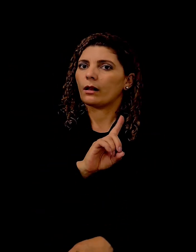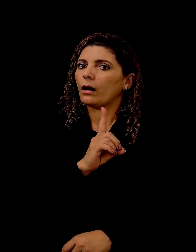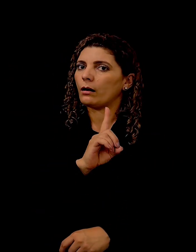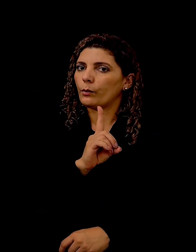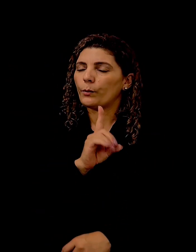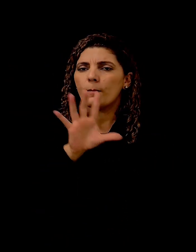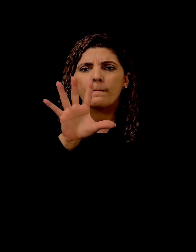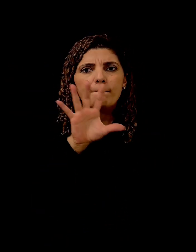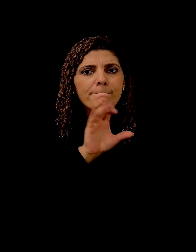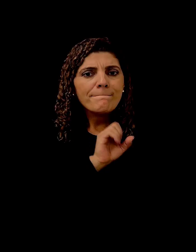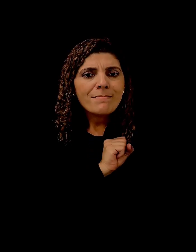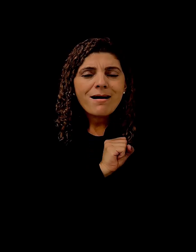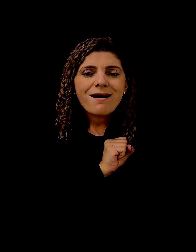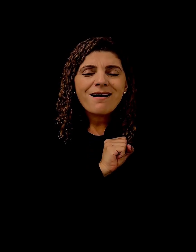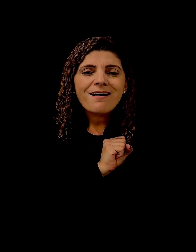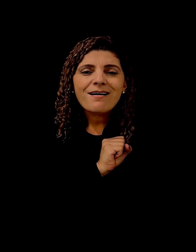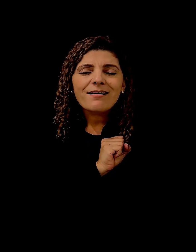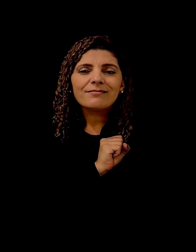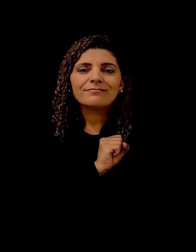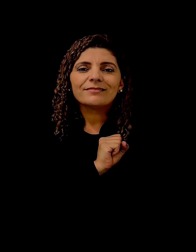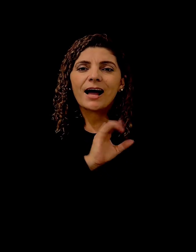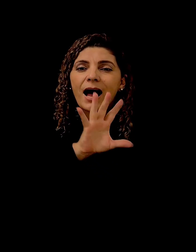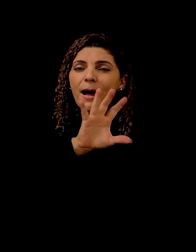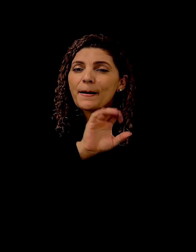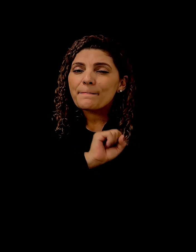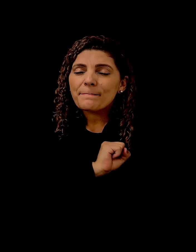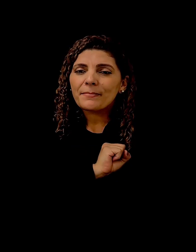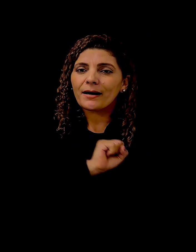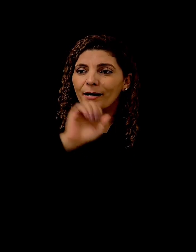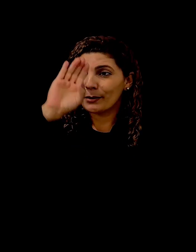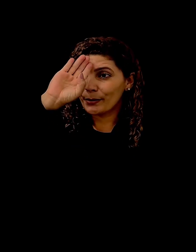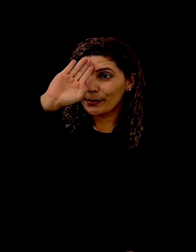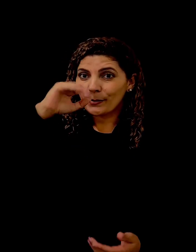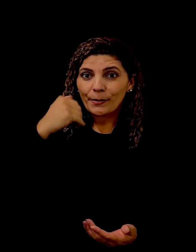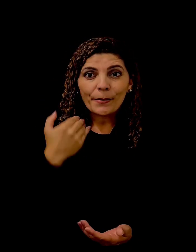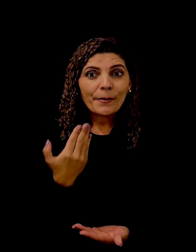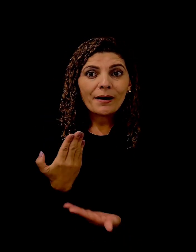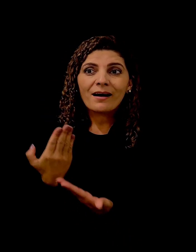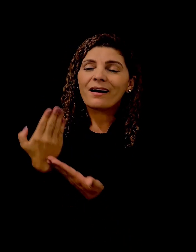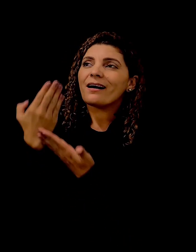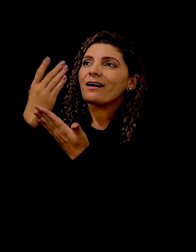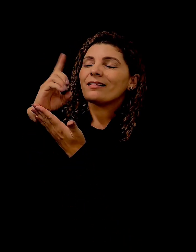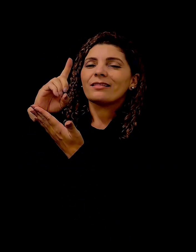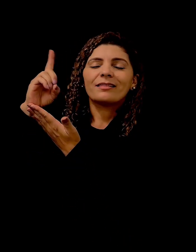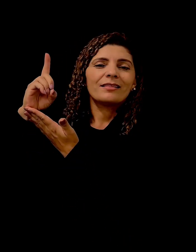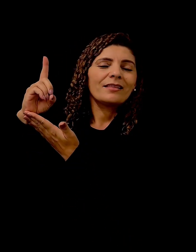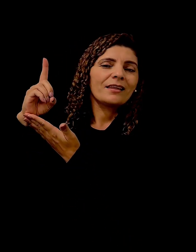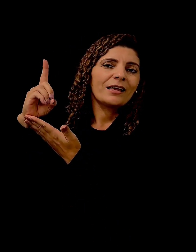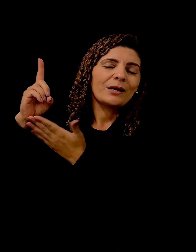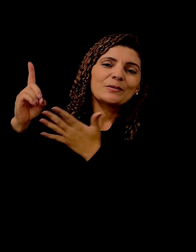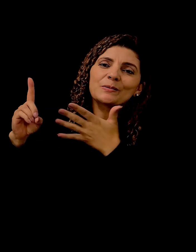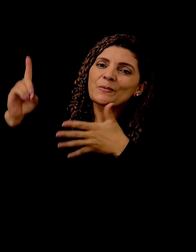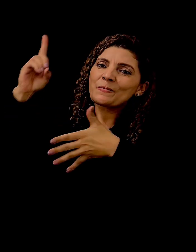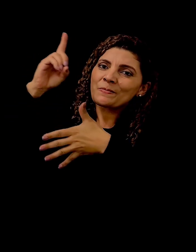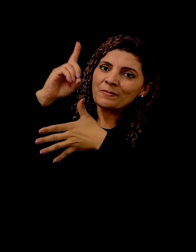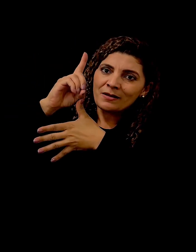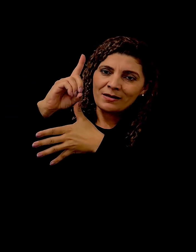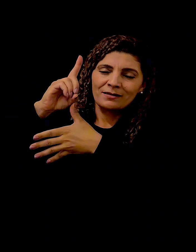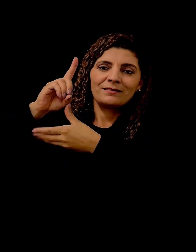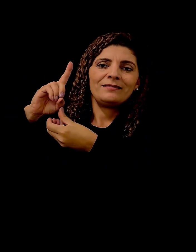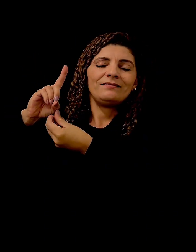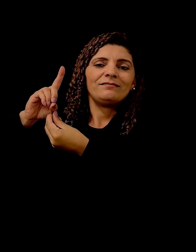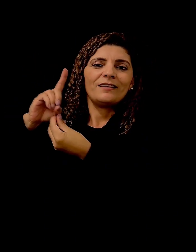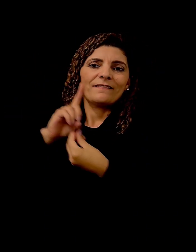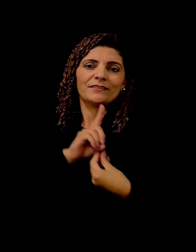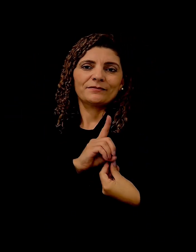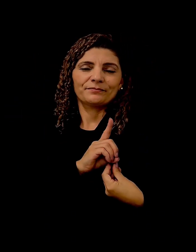amar é dar. Quando a pessoa honra a Deus acima de todas as coisas, e no caso é o Senhor Jesus Cristo,